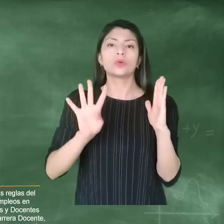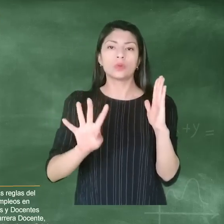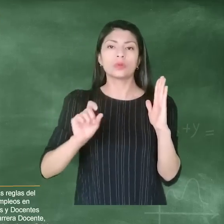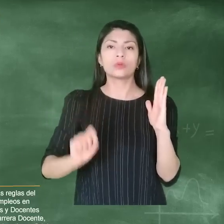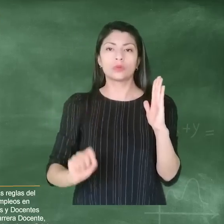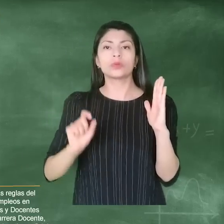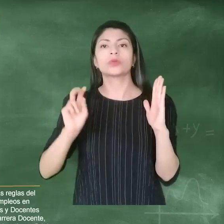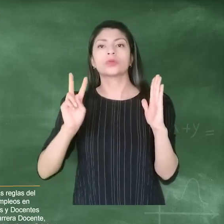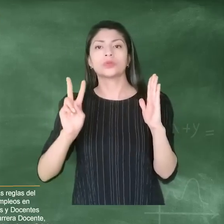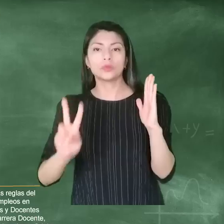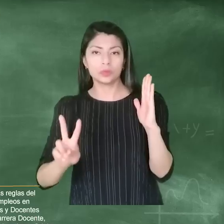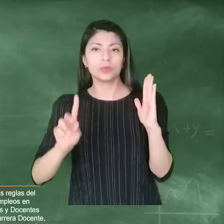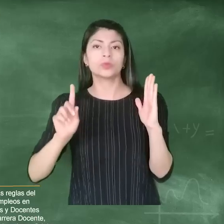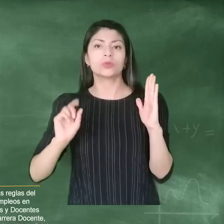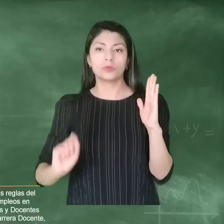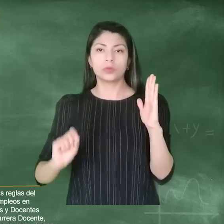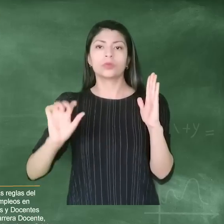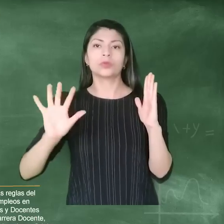artículo